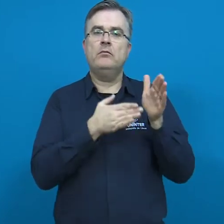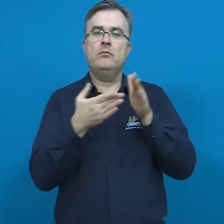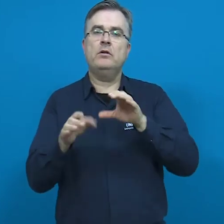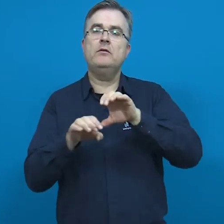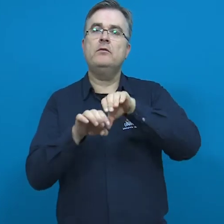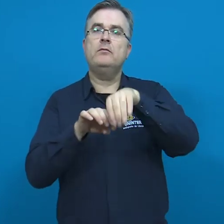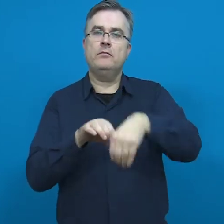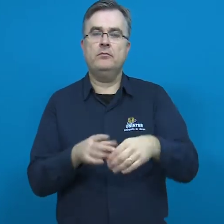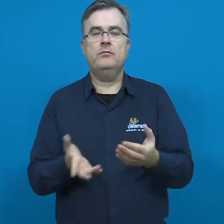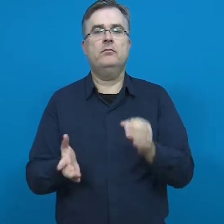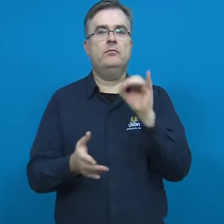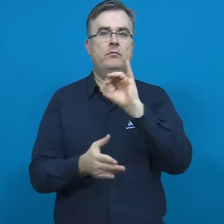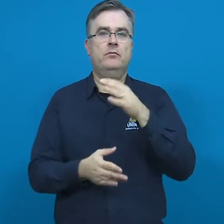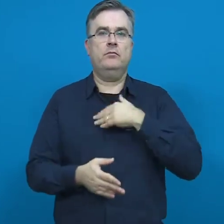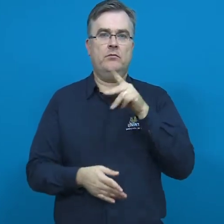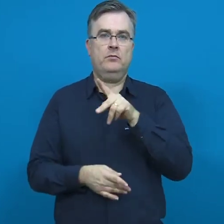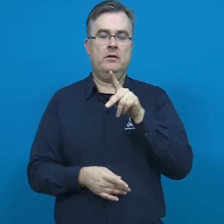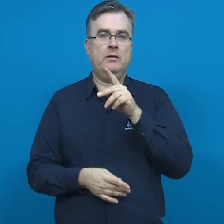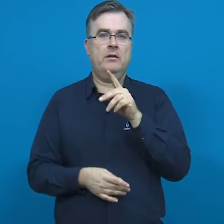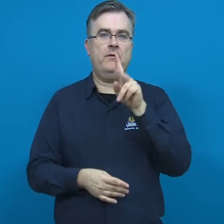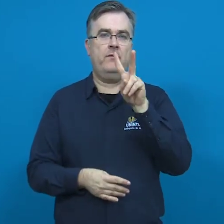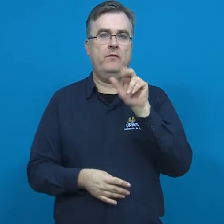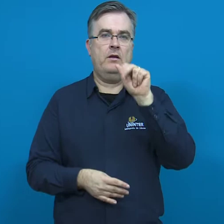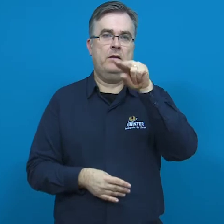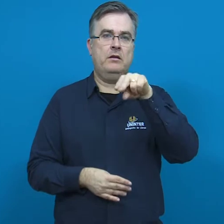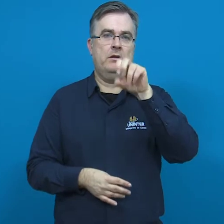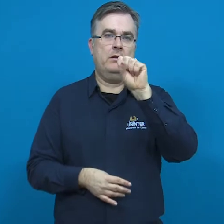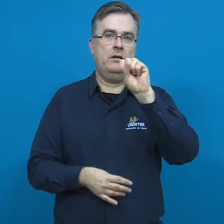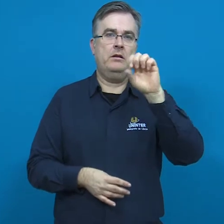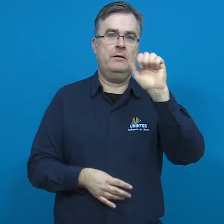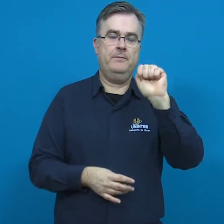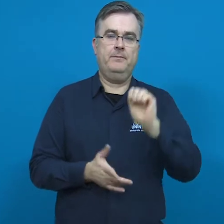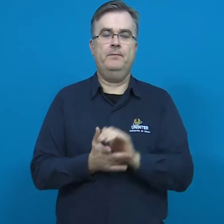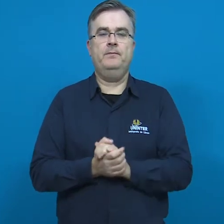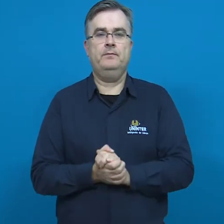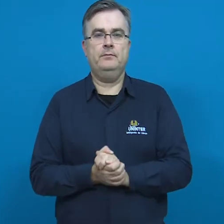nesse processo de formação? Então, olá, eu sou a professora Vanessa.